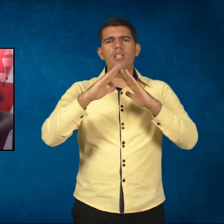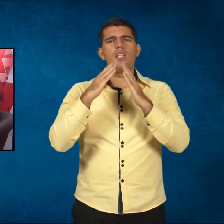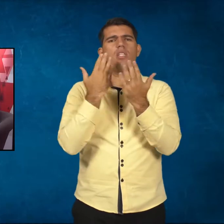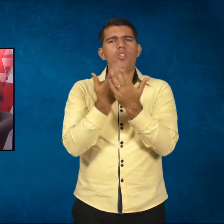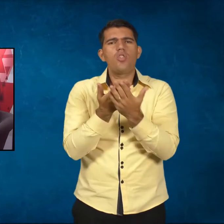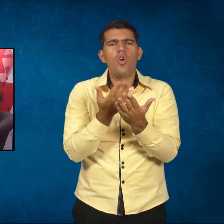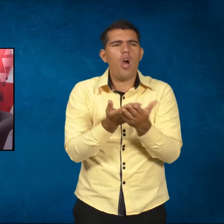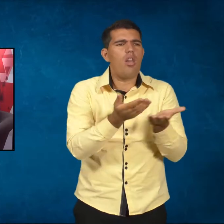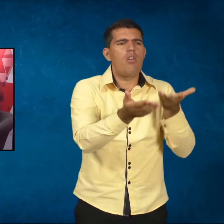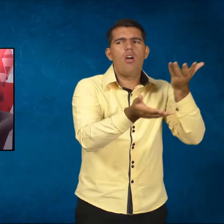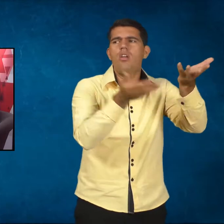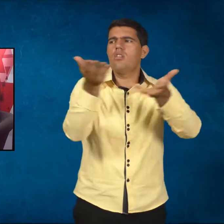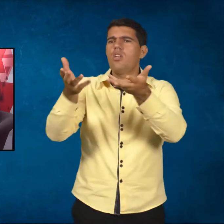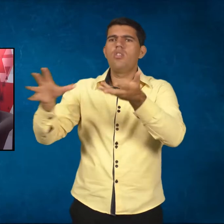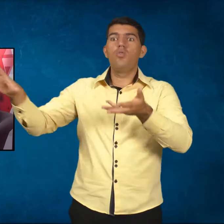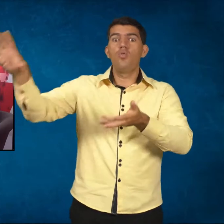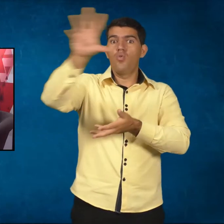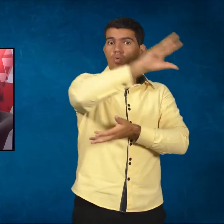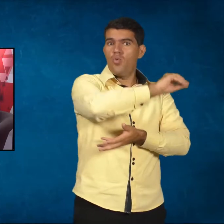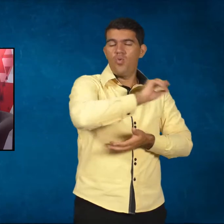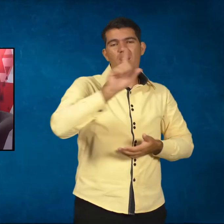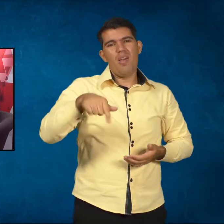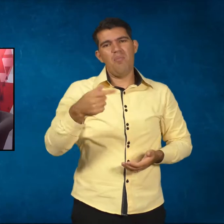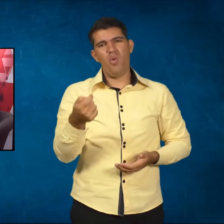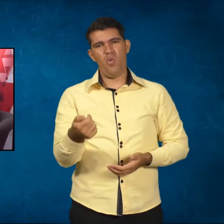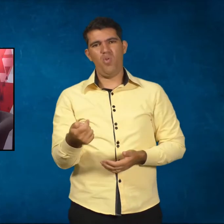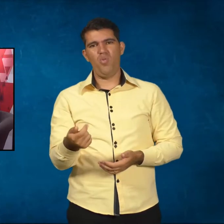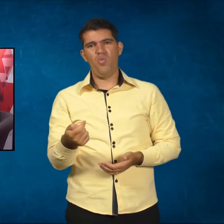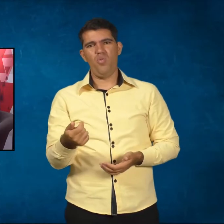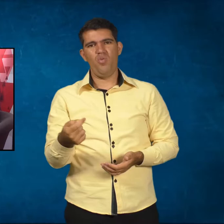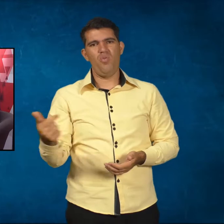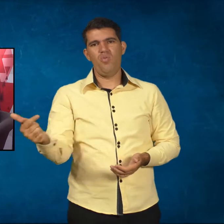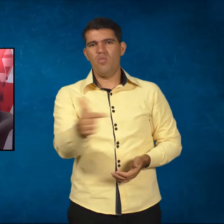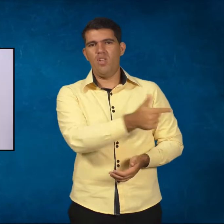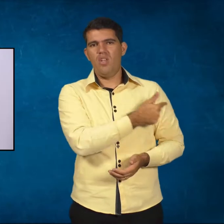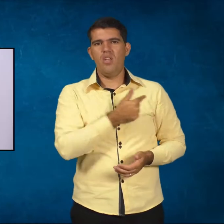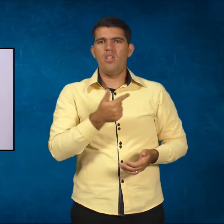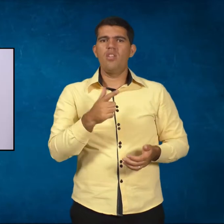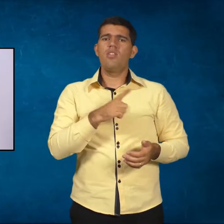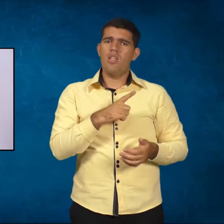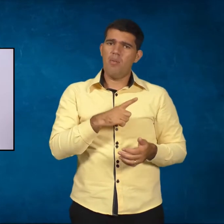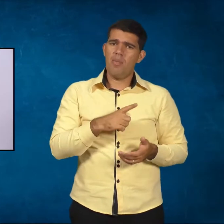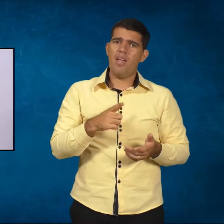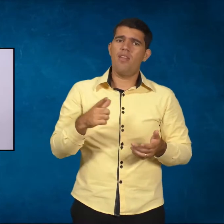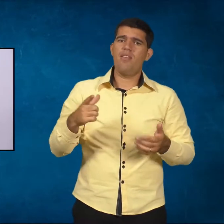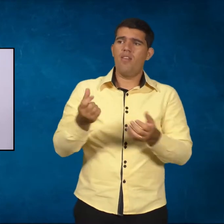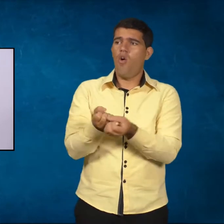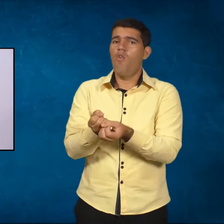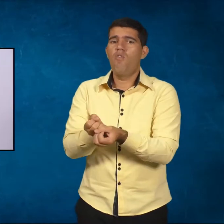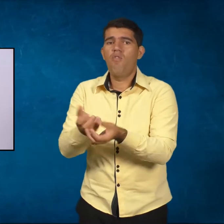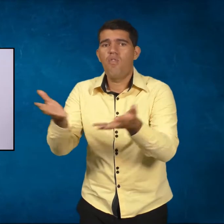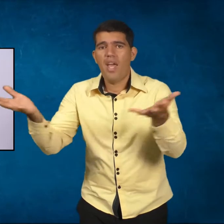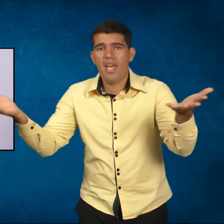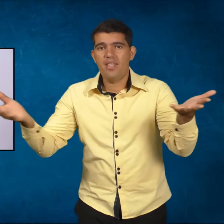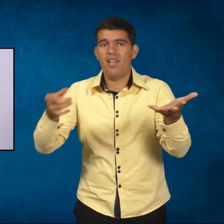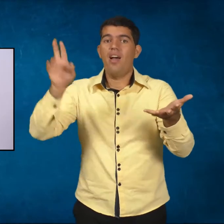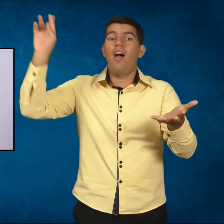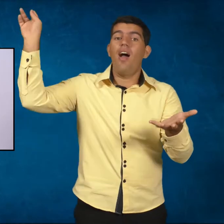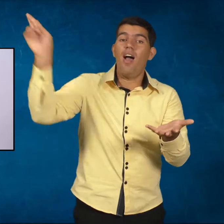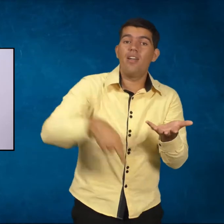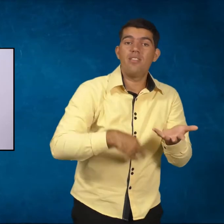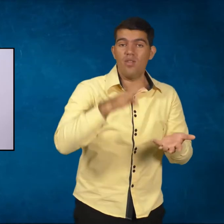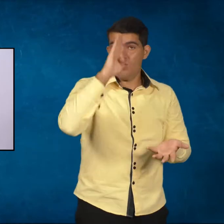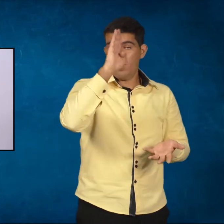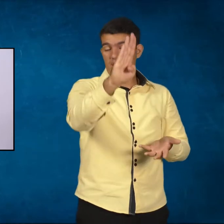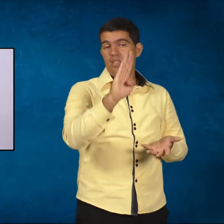escolar ainda é muito pequena e é a oferta a minha hipótese é de que a múltiplas razões mais